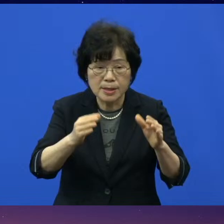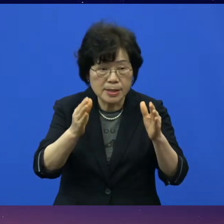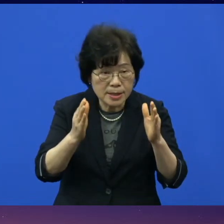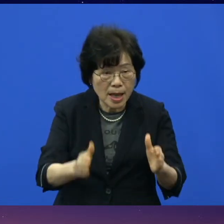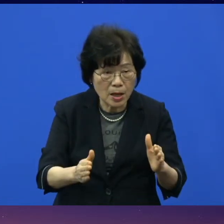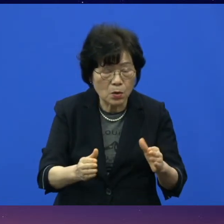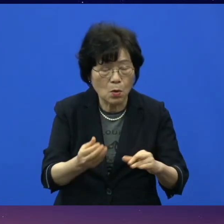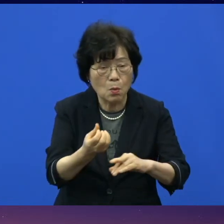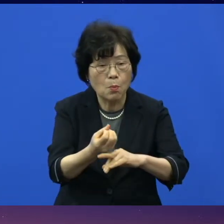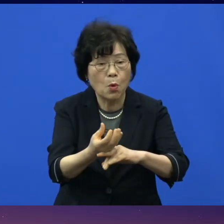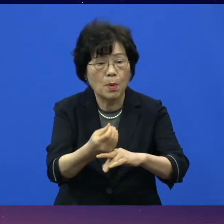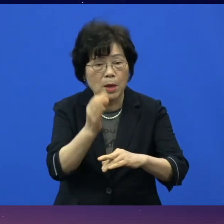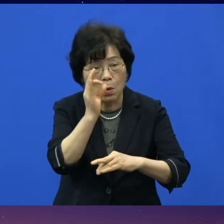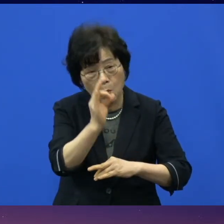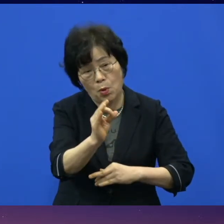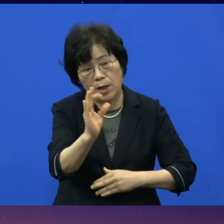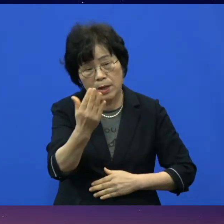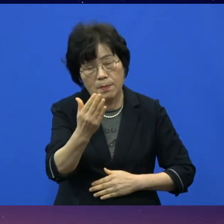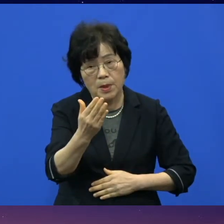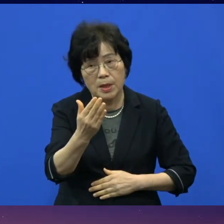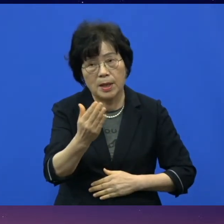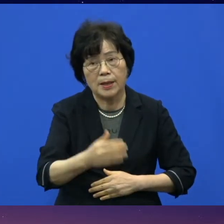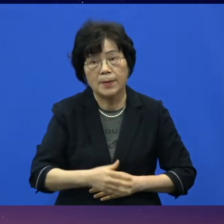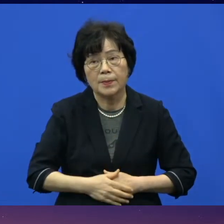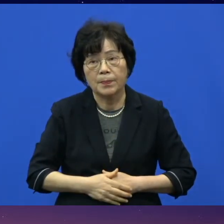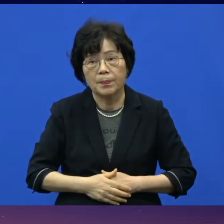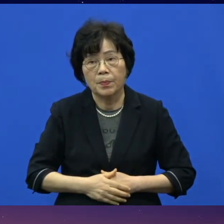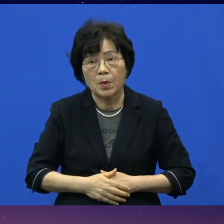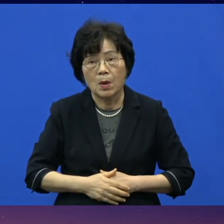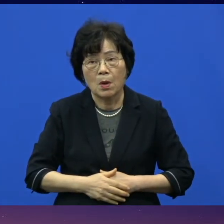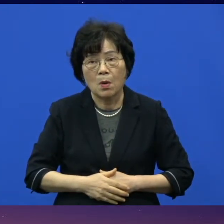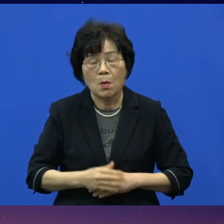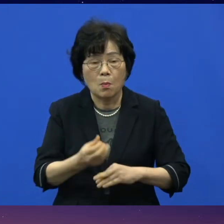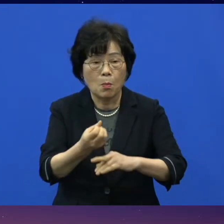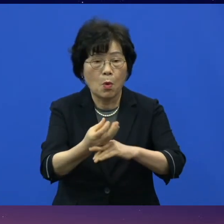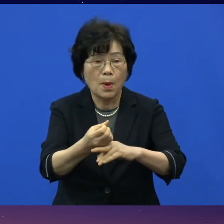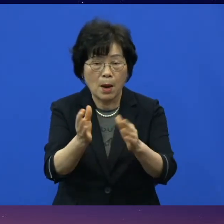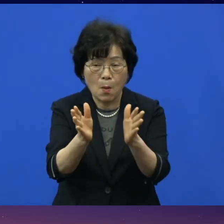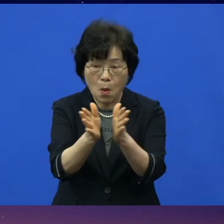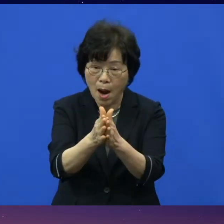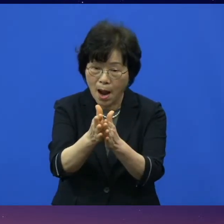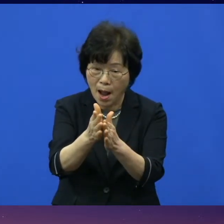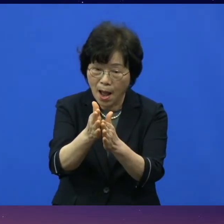거예요. 깨어진 틈으로 보배의 광채가 스며 나오는 거예요.